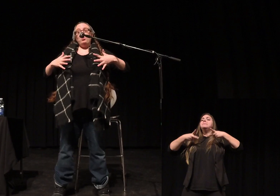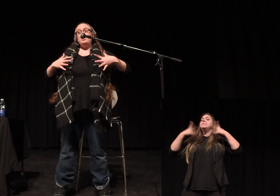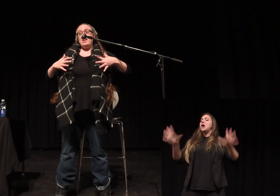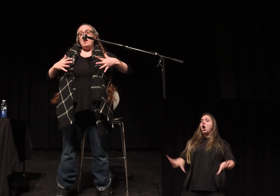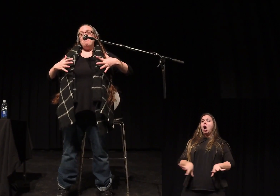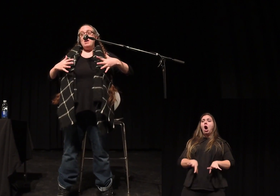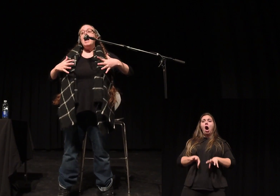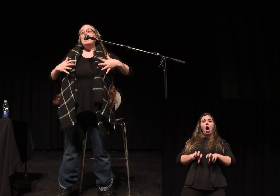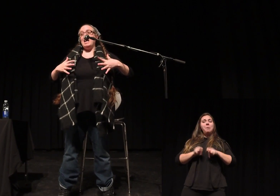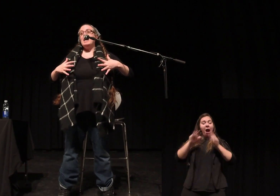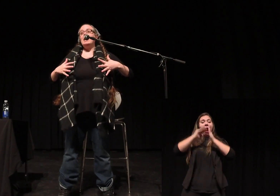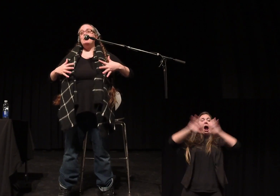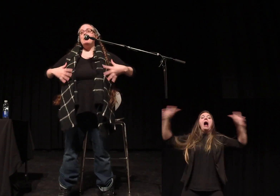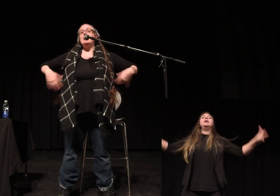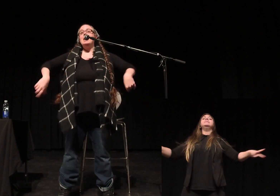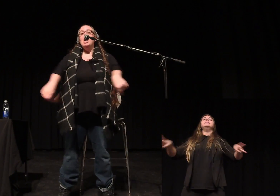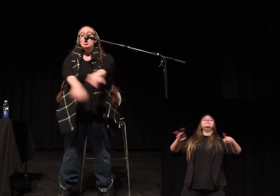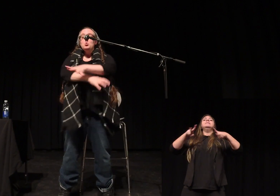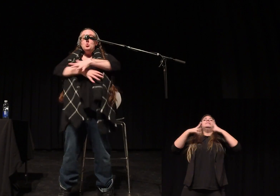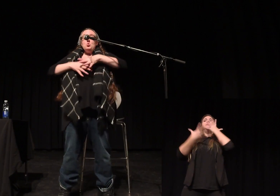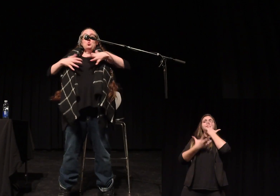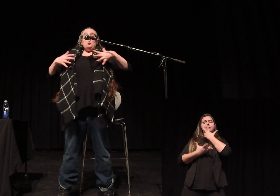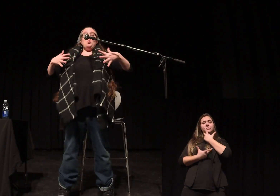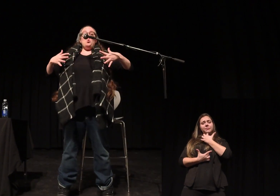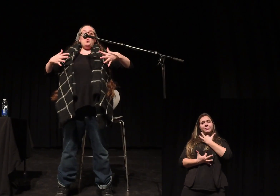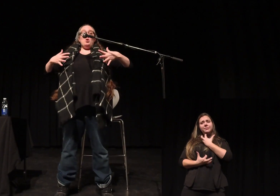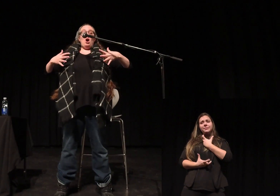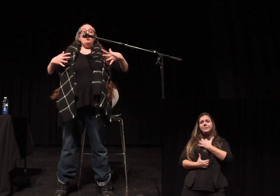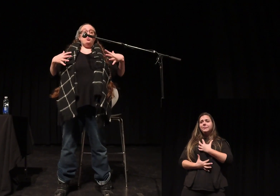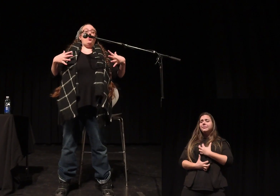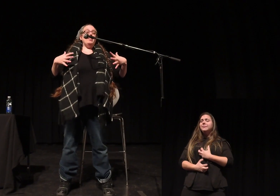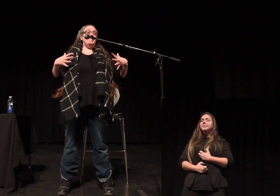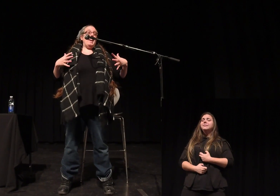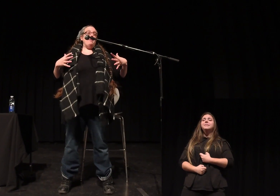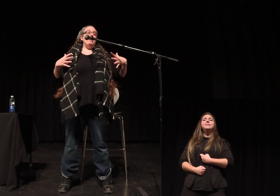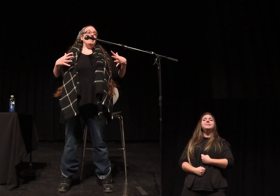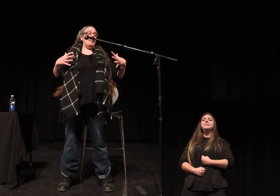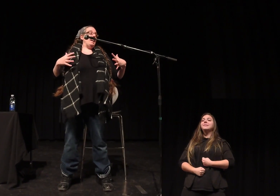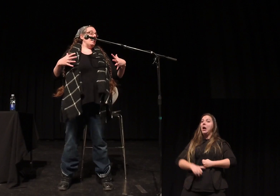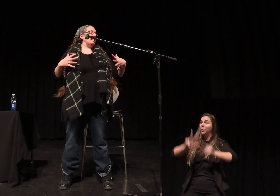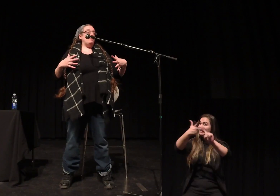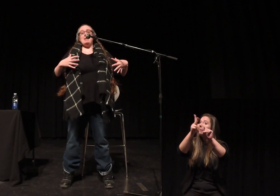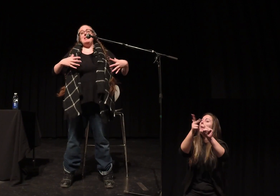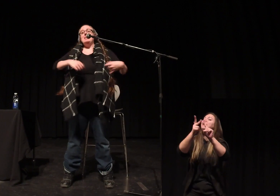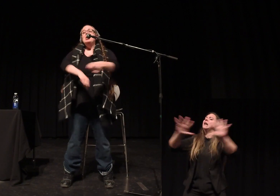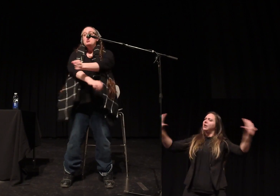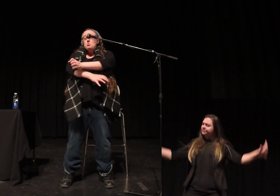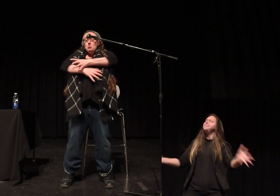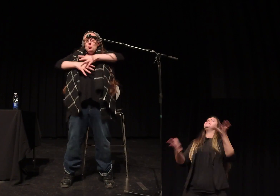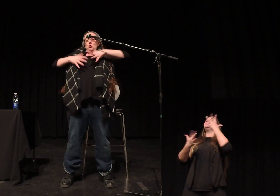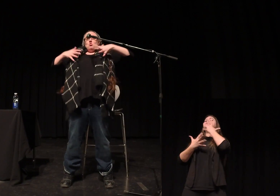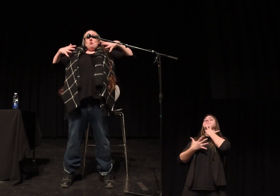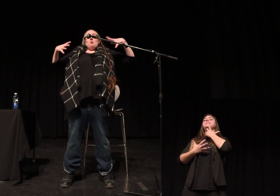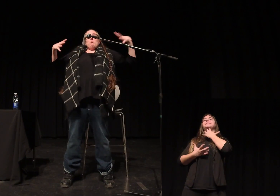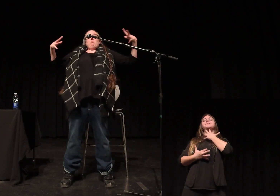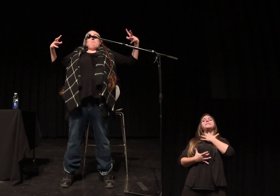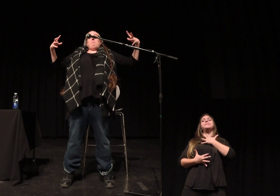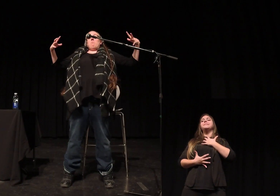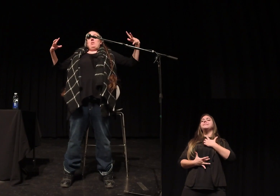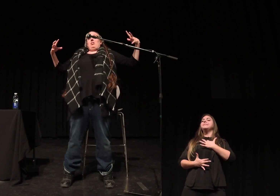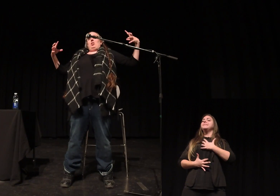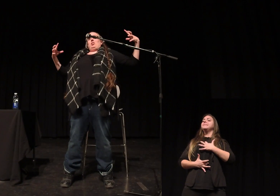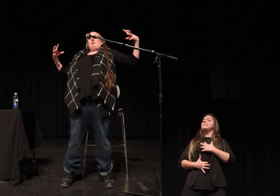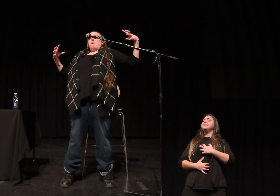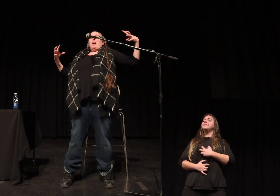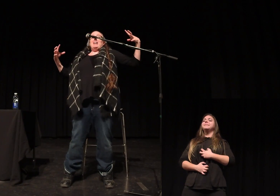Un deuxième grand respire. Un troisième grand respire.